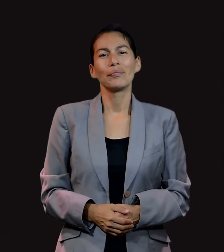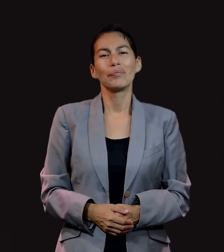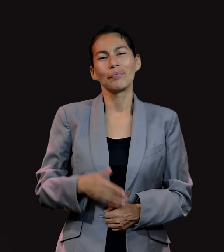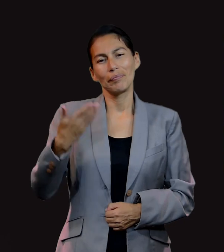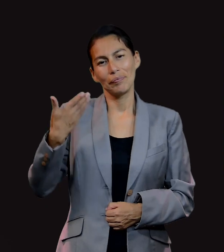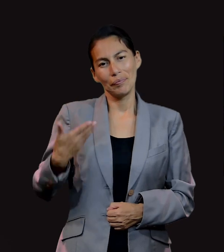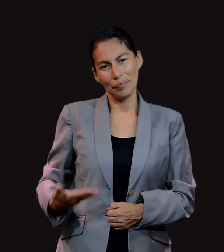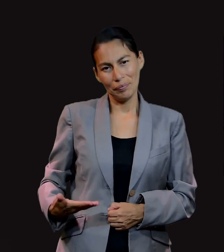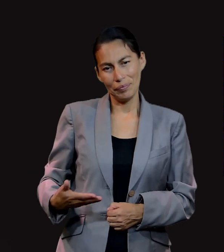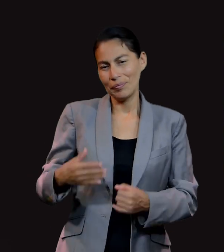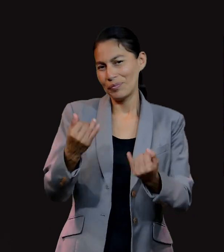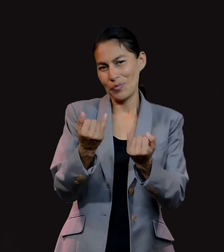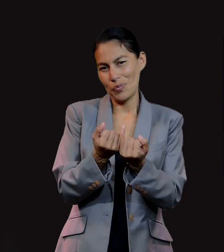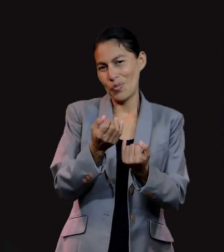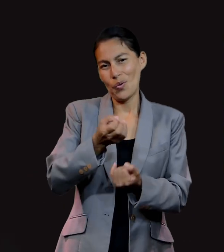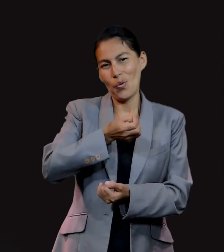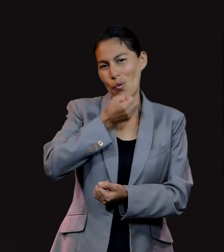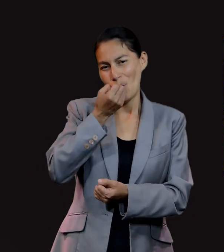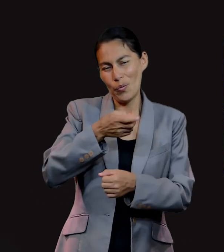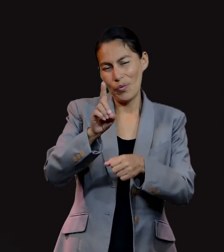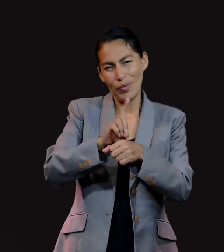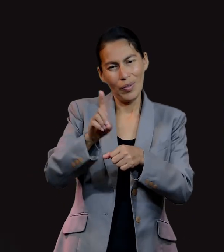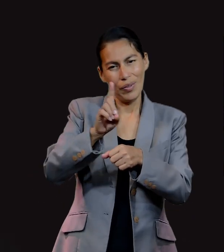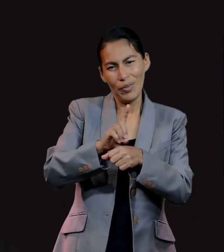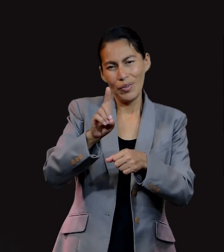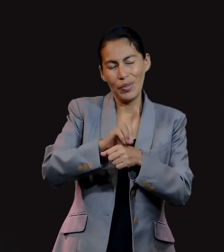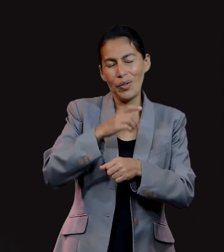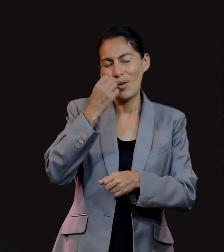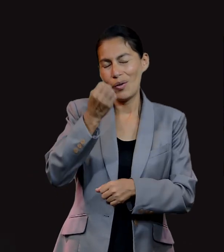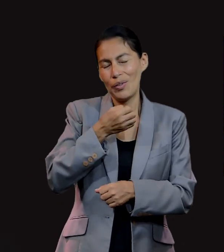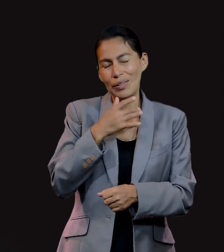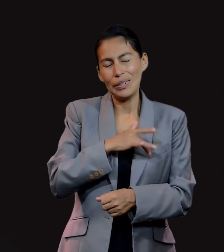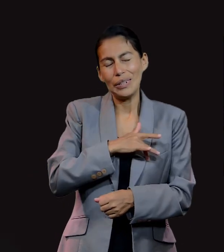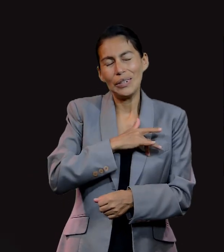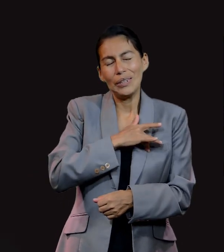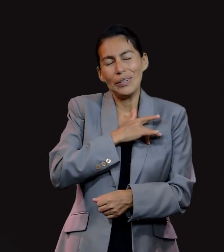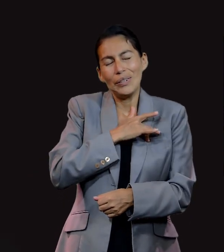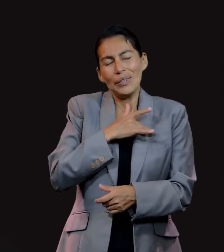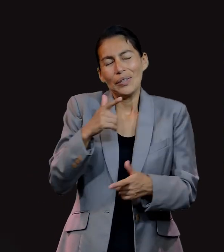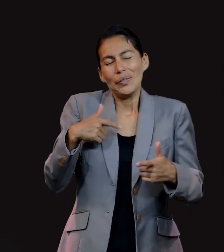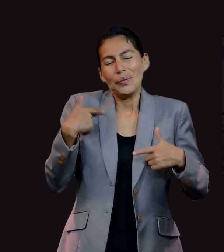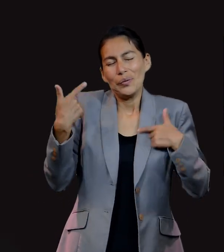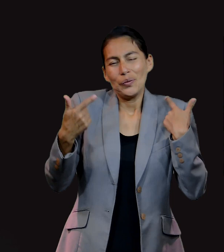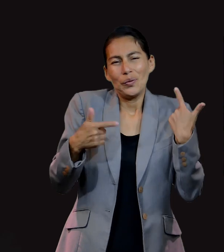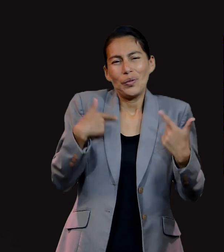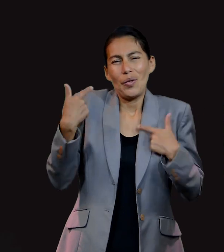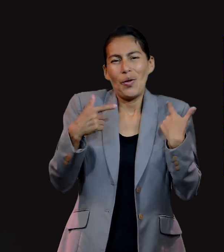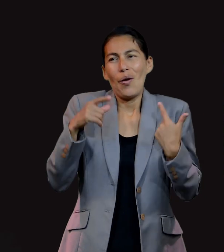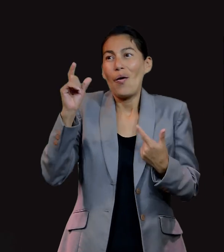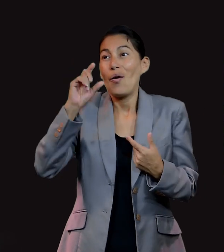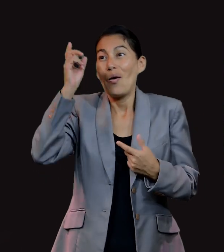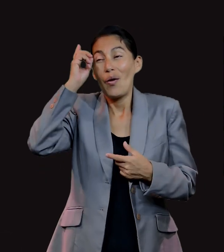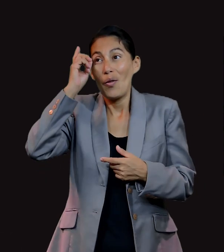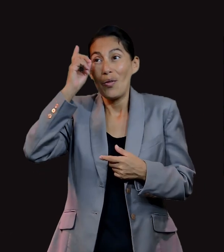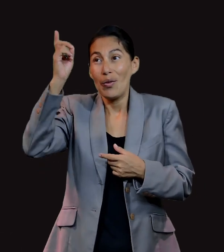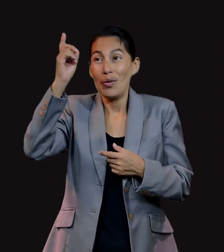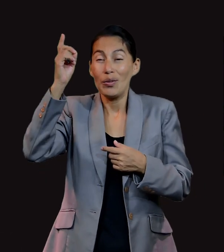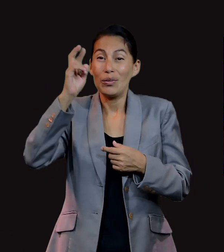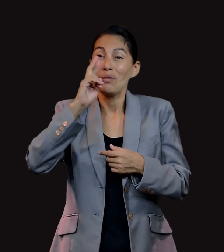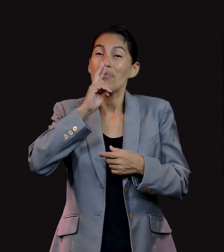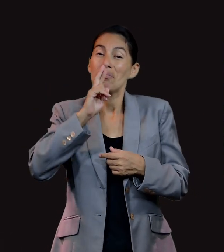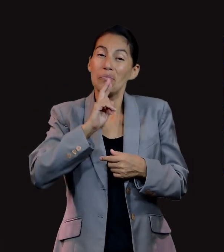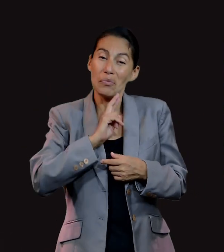que están orando por sus pedidos de oración de manera personal también lo hacemos todos los días y nos sentimos